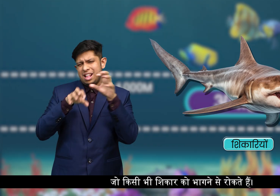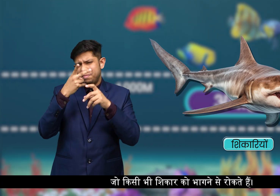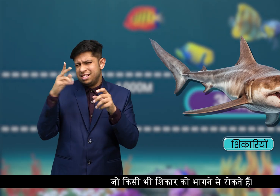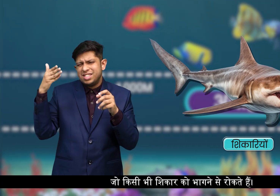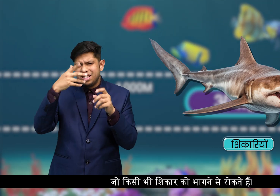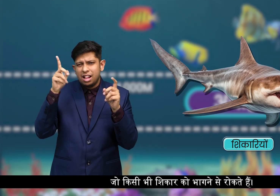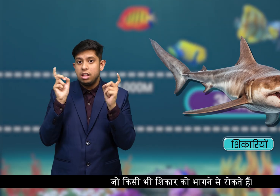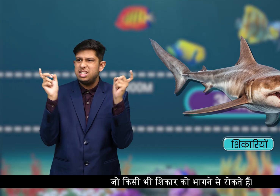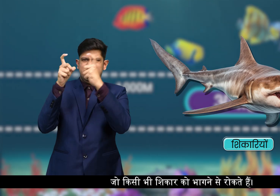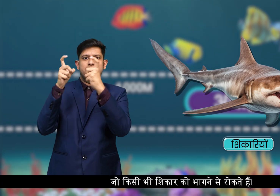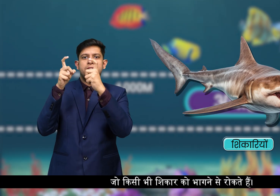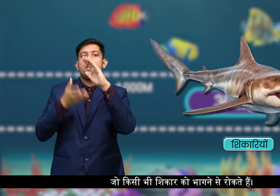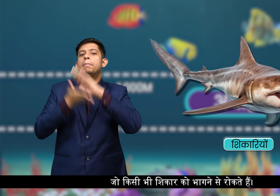हैं।